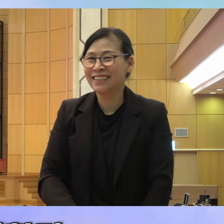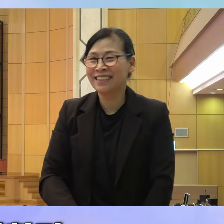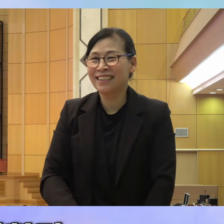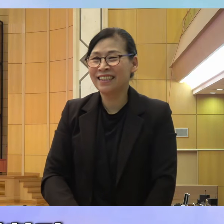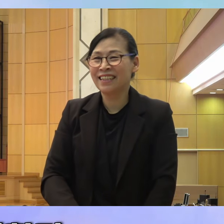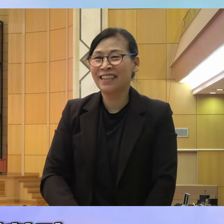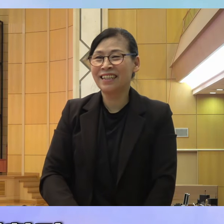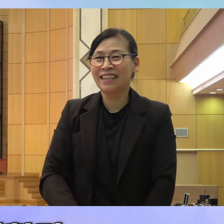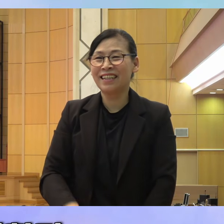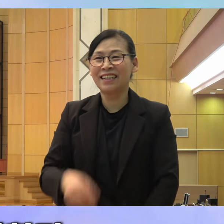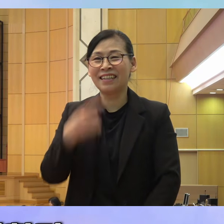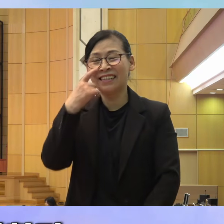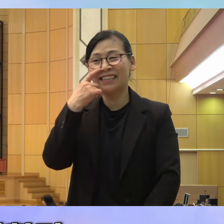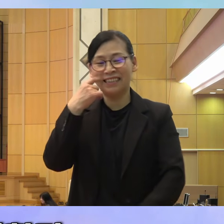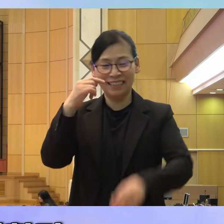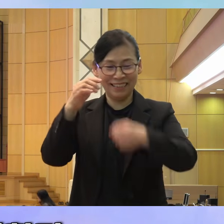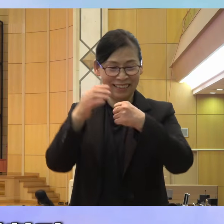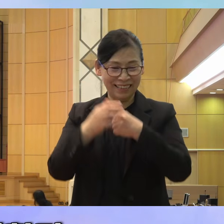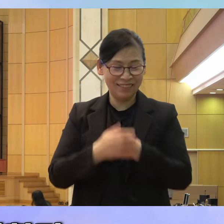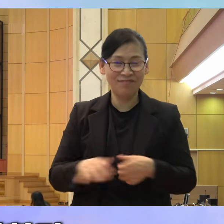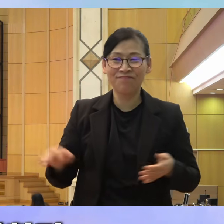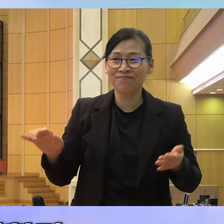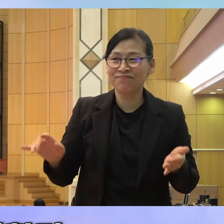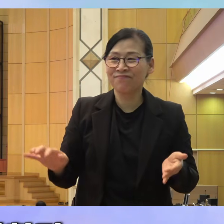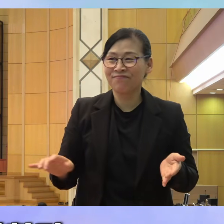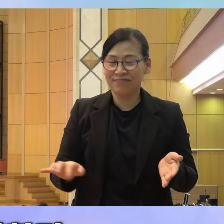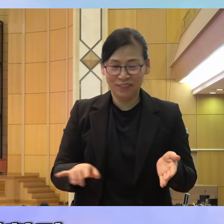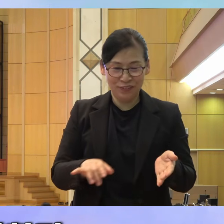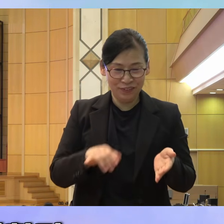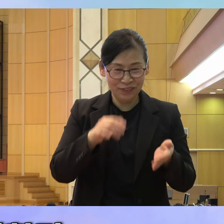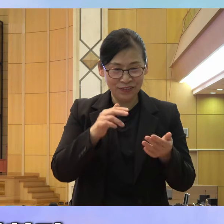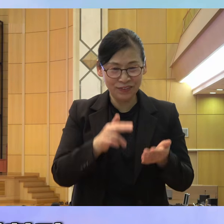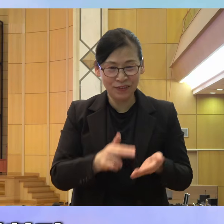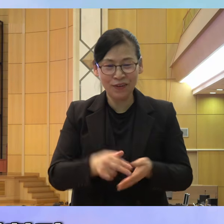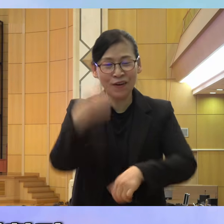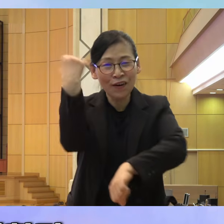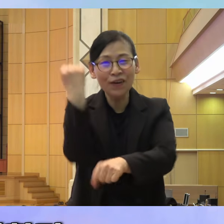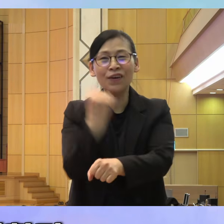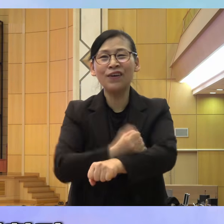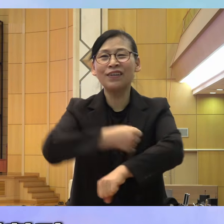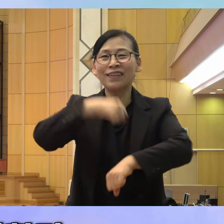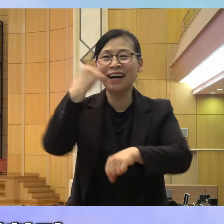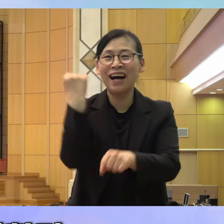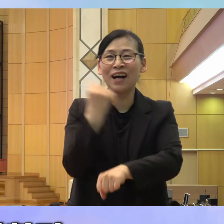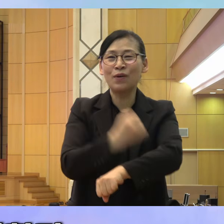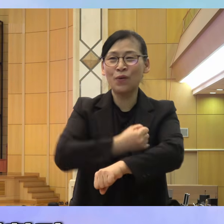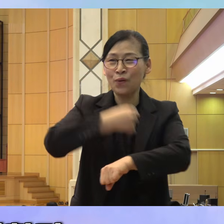수고